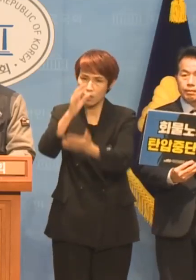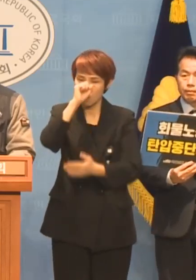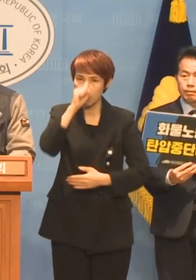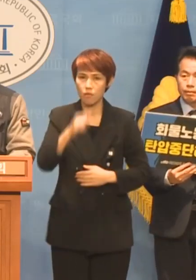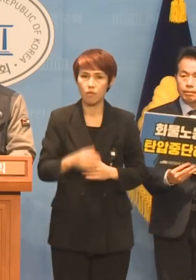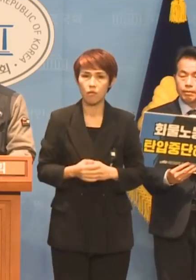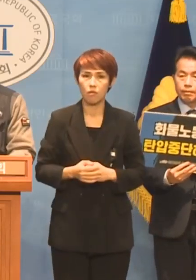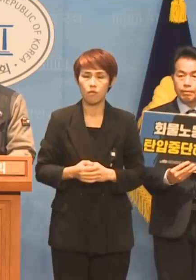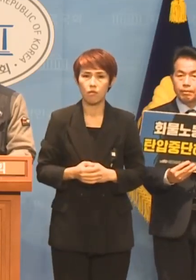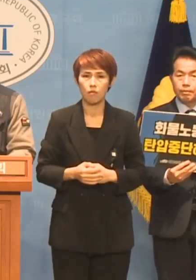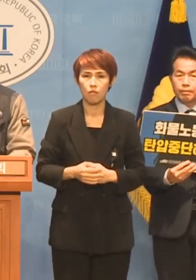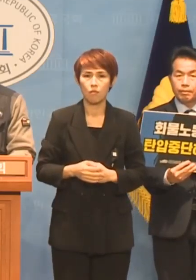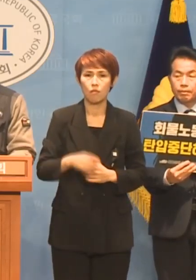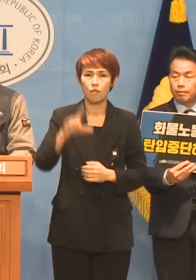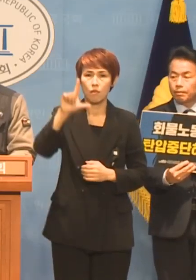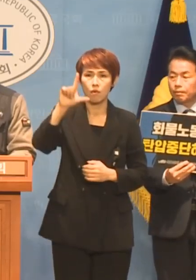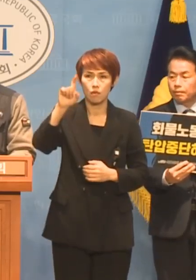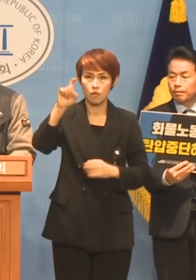게